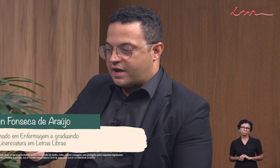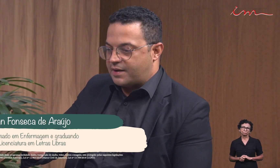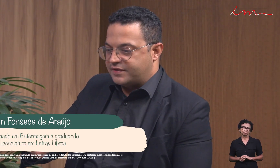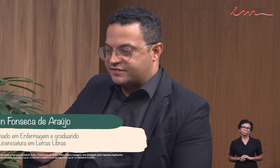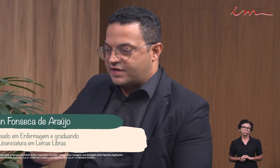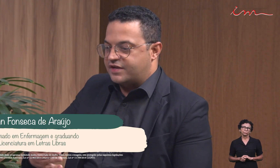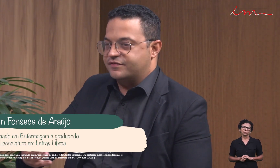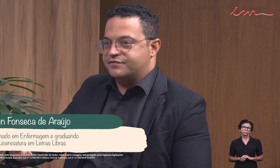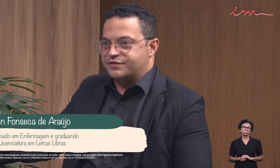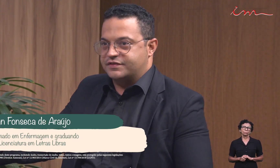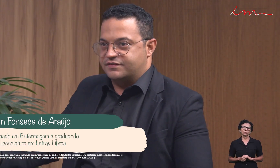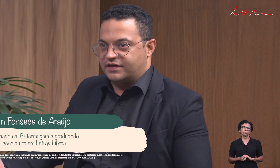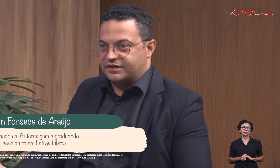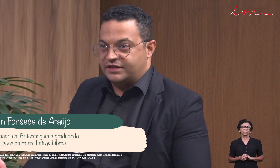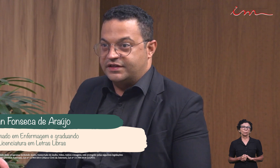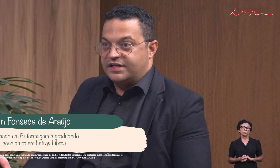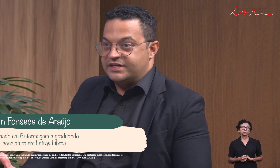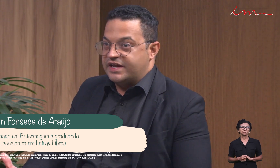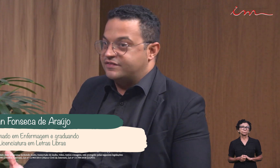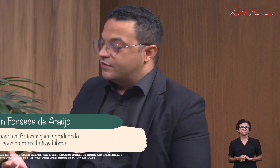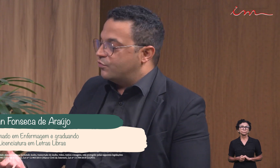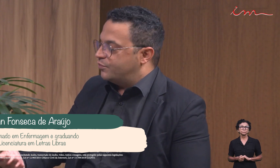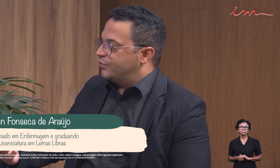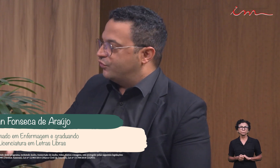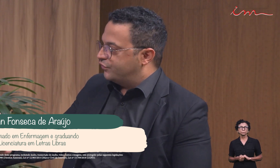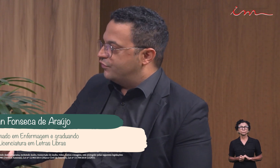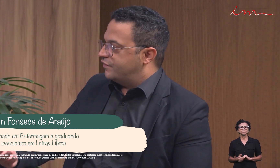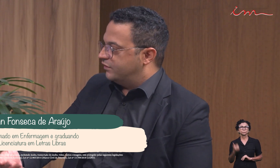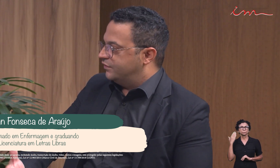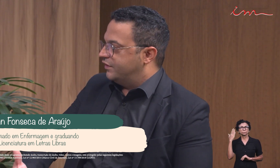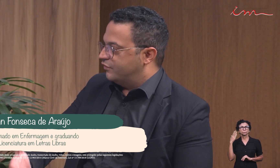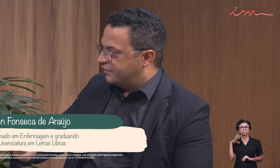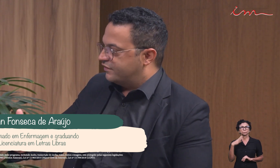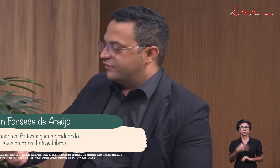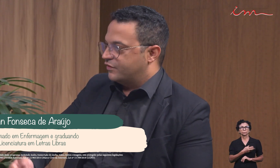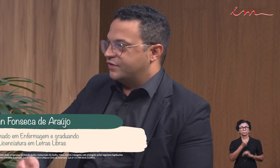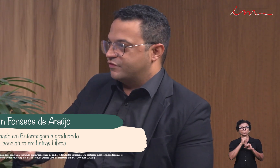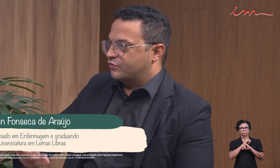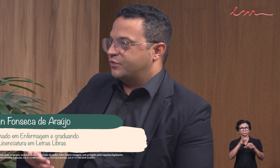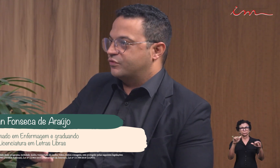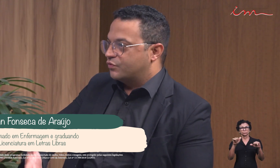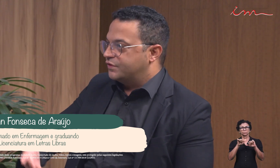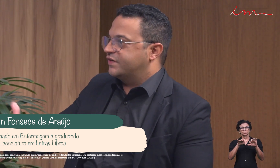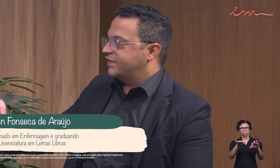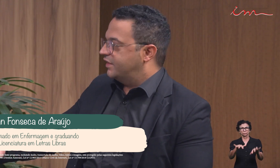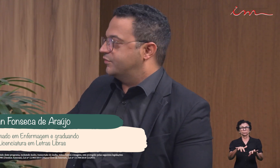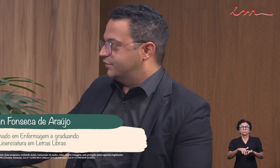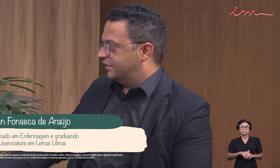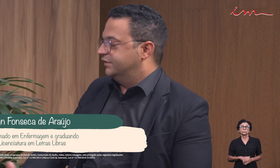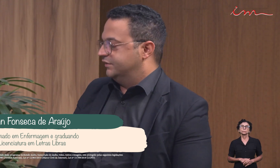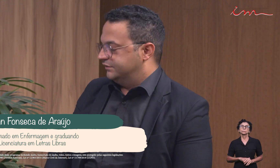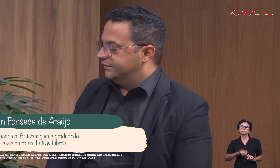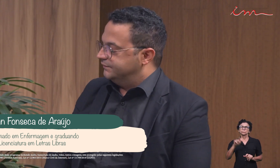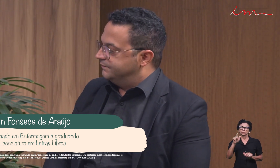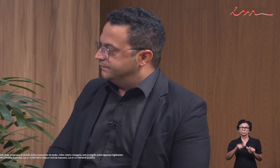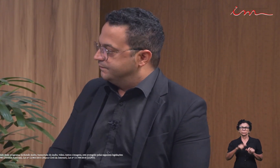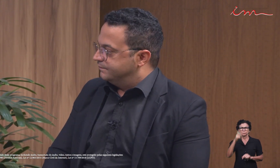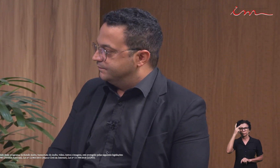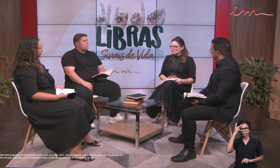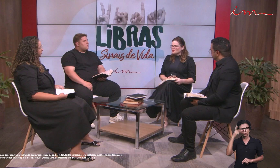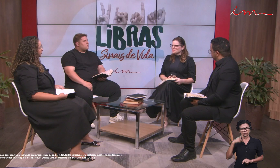que a mensagem fosse levada, né? E aí se cumpre o que o Senhor falou, né? Do Evangelho ser conhecido sobre toda criatura,